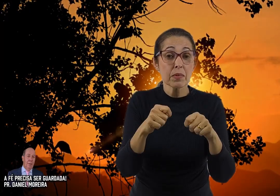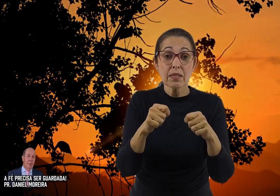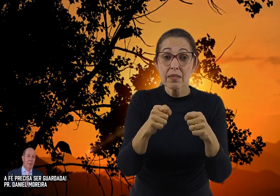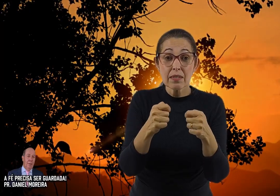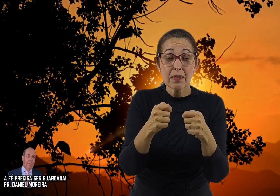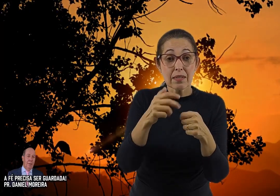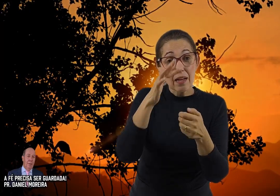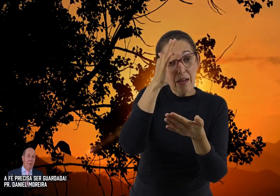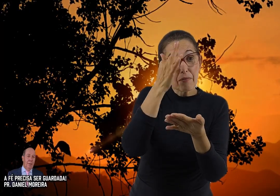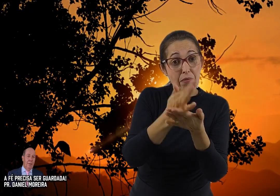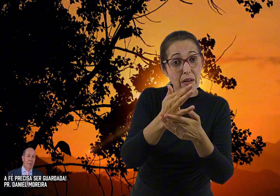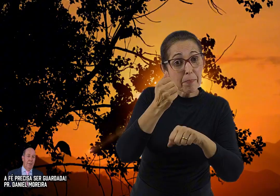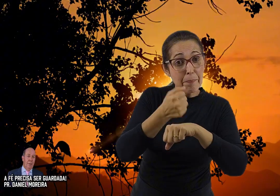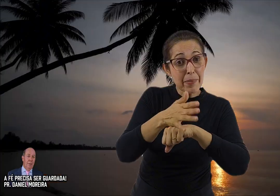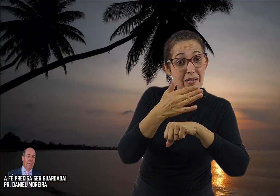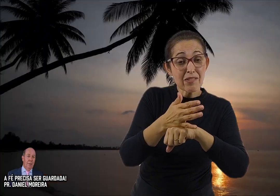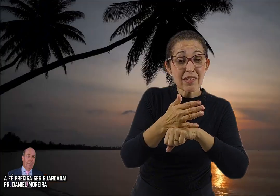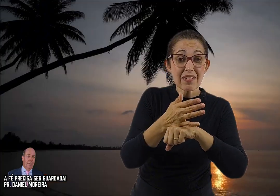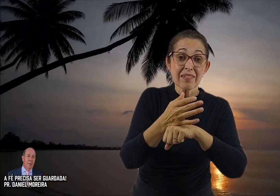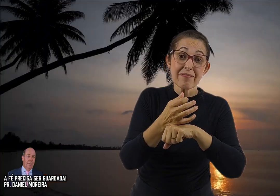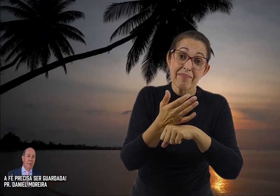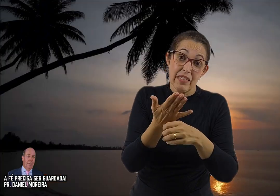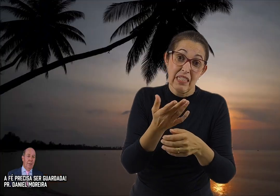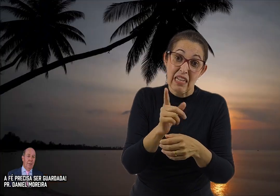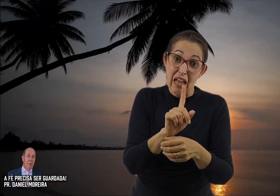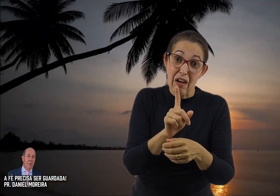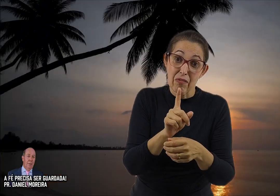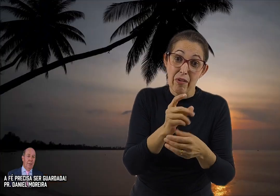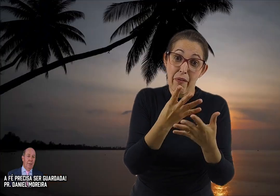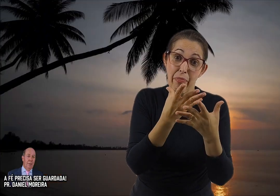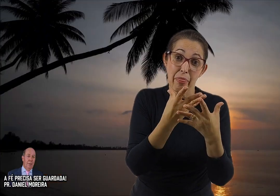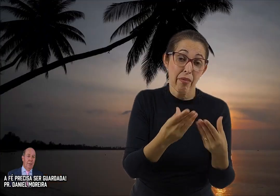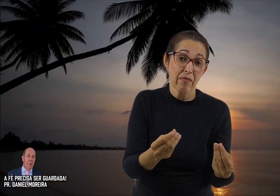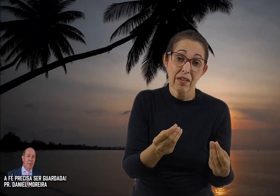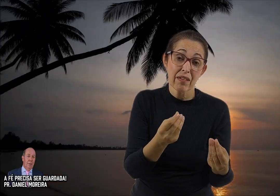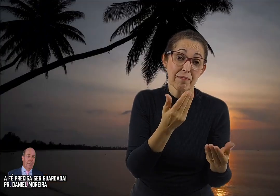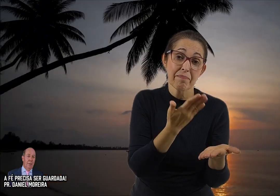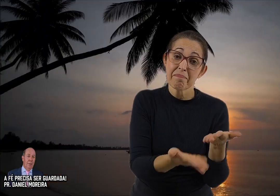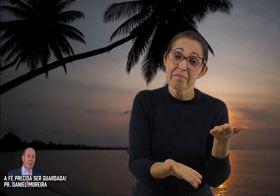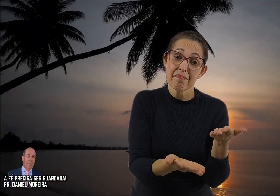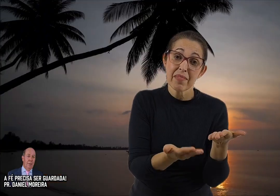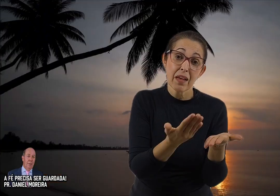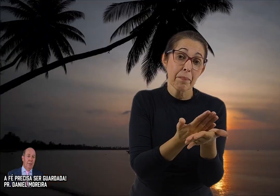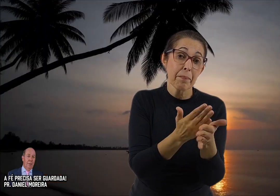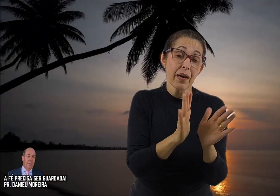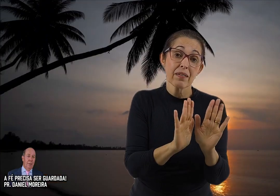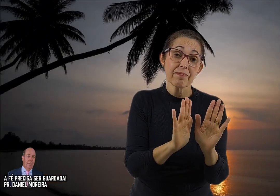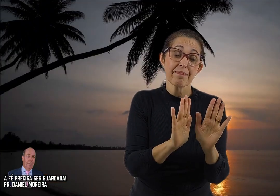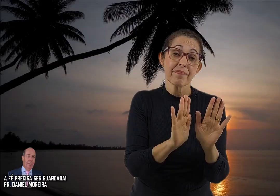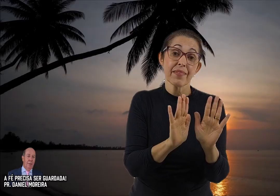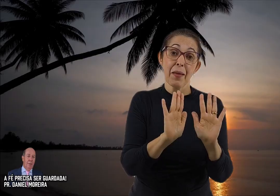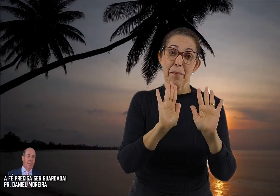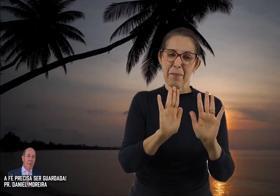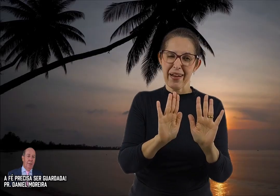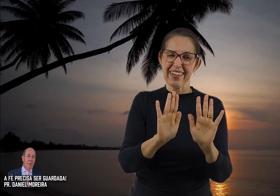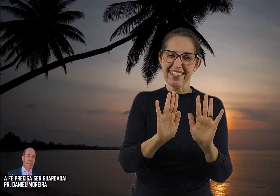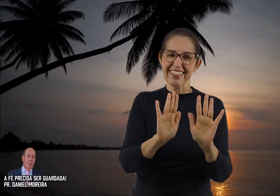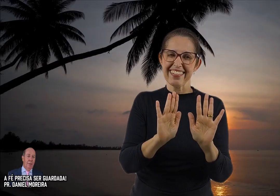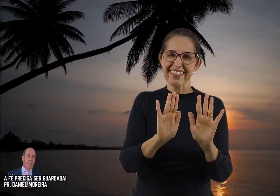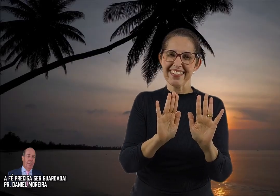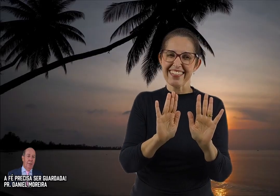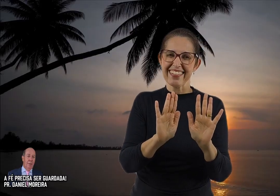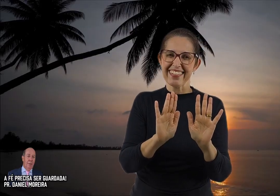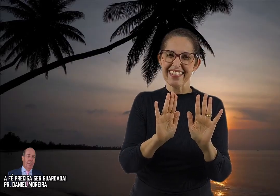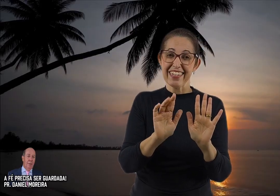não exercitar, ela entra em falência. Entra em falência. O ambiente propício à fé